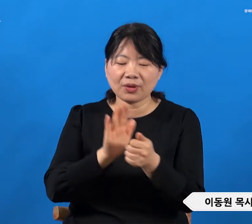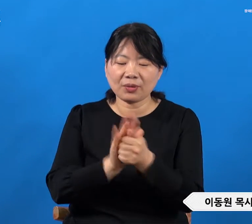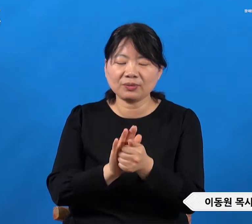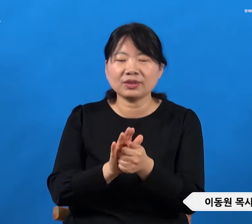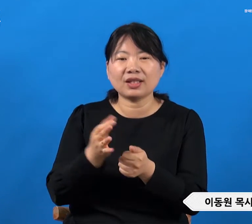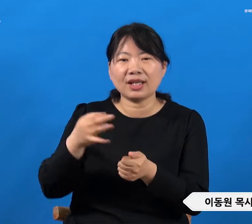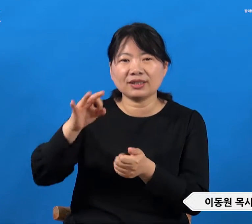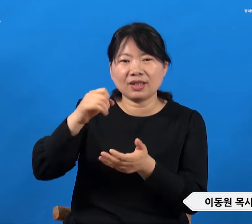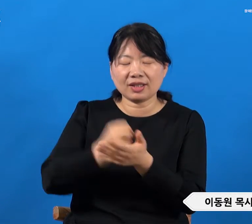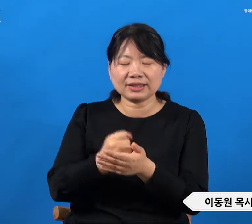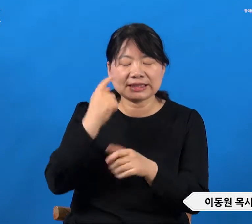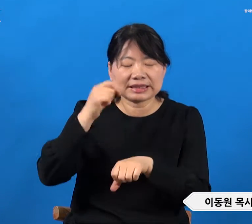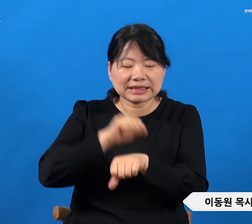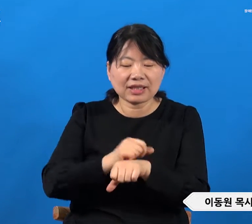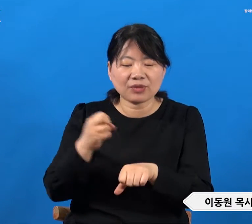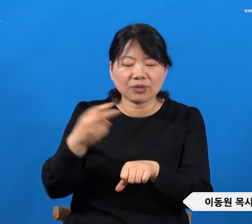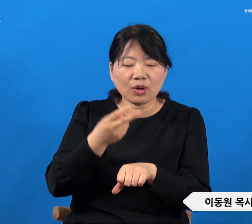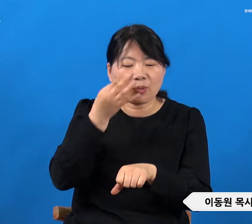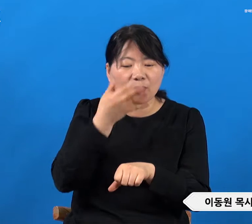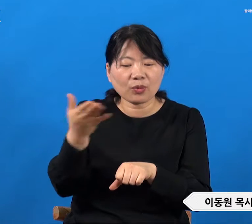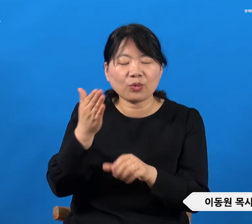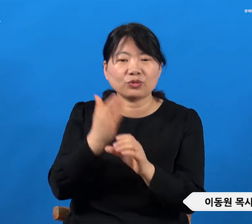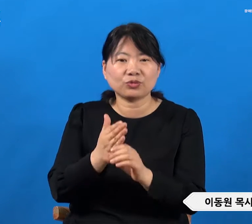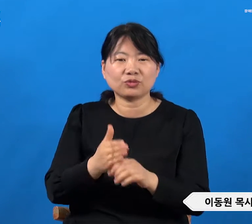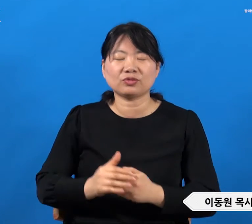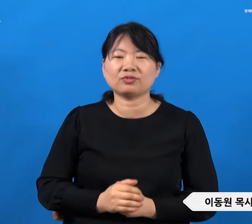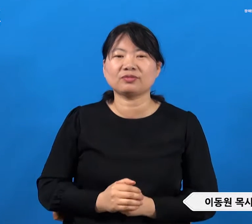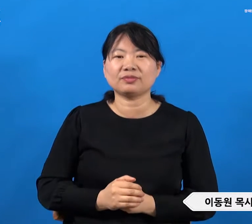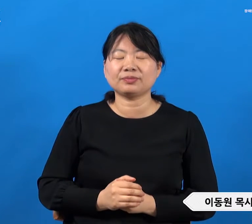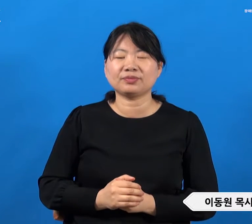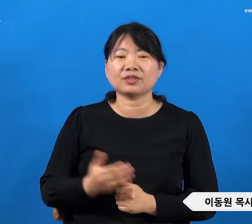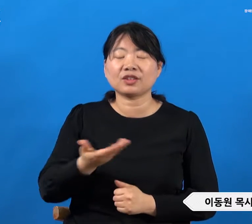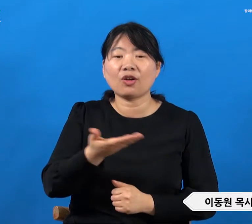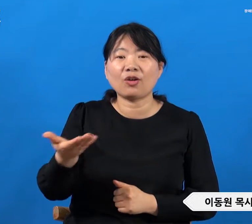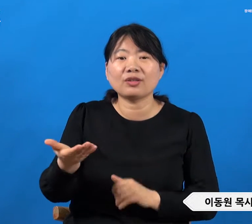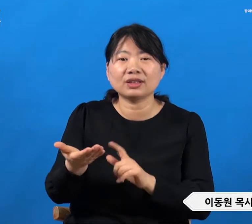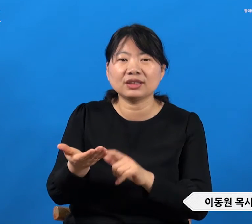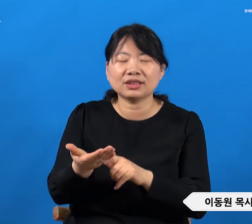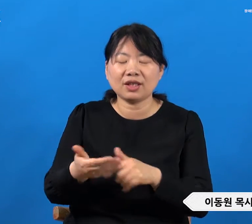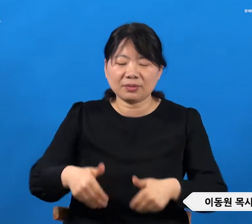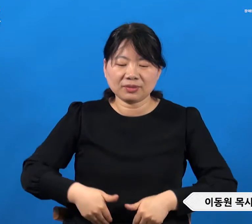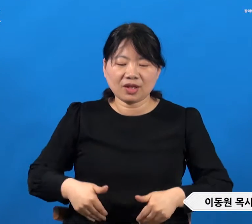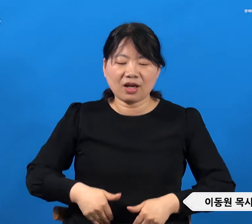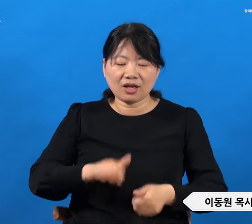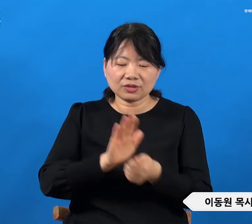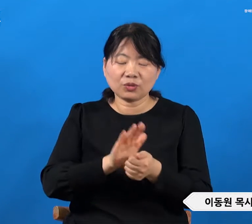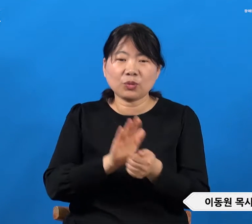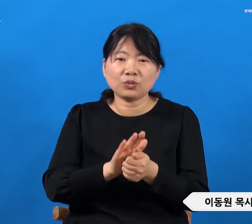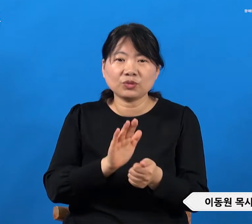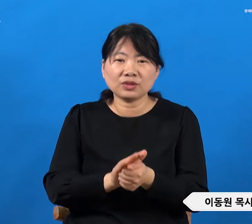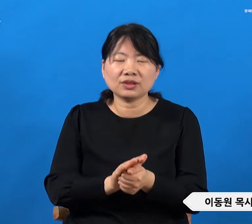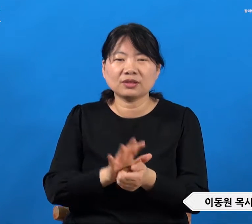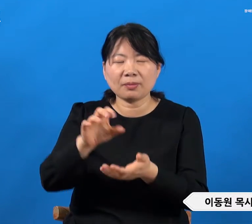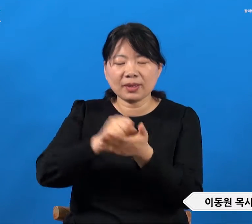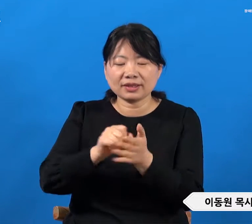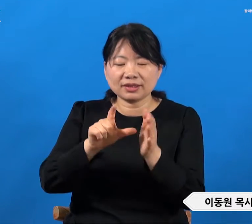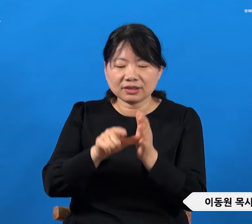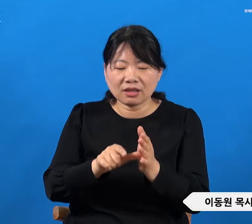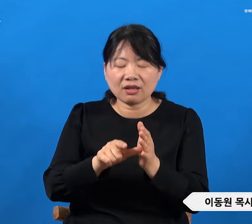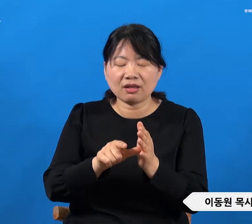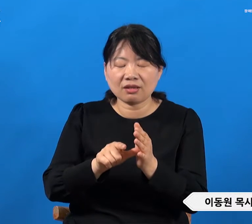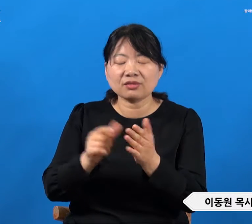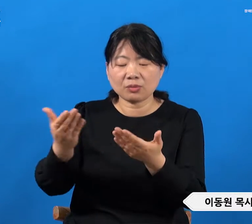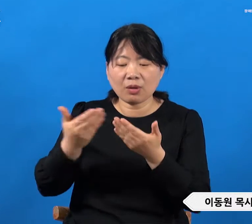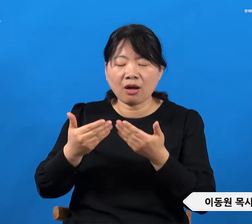도움을 수용하는 지혜를 또한 보여주고 있습니다. 여러분, 필요한 도움을 받을 때는